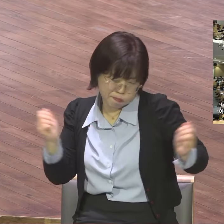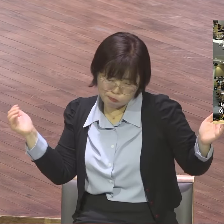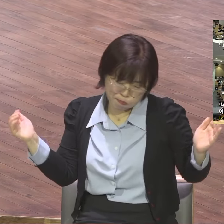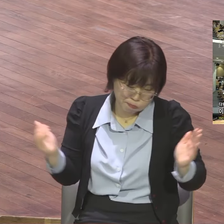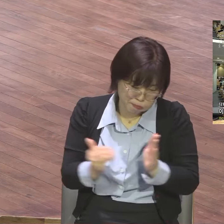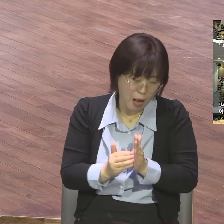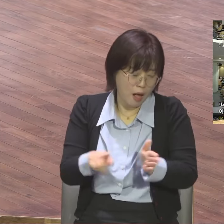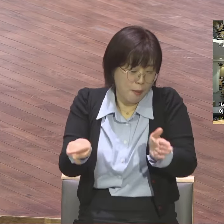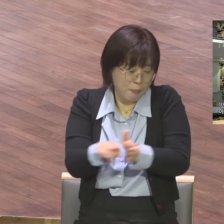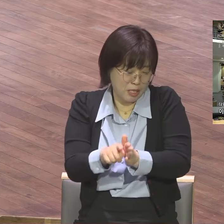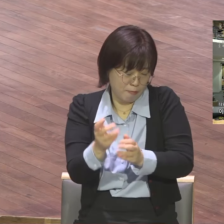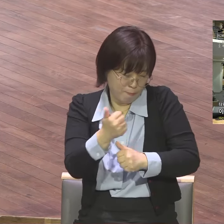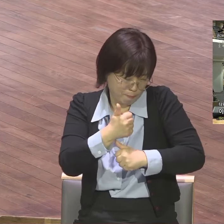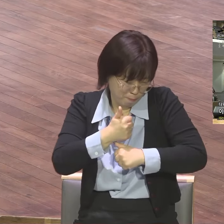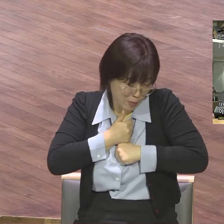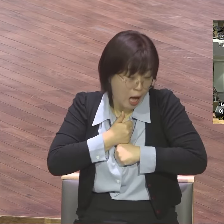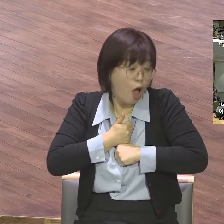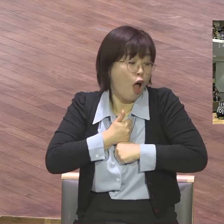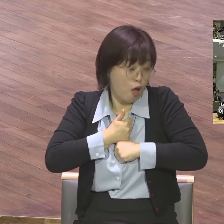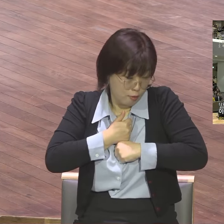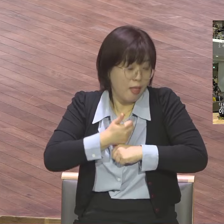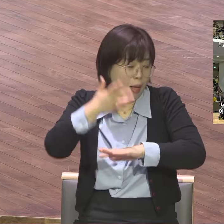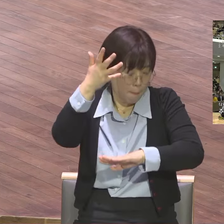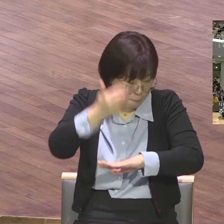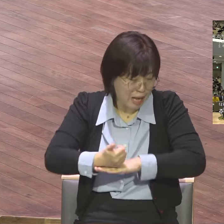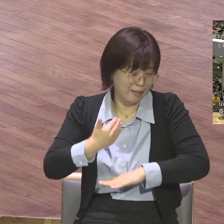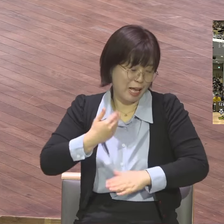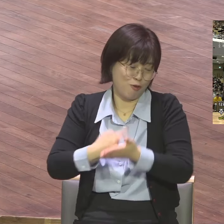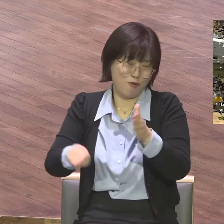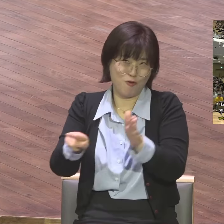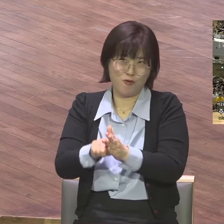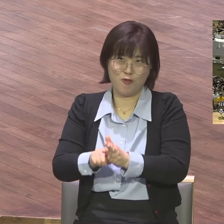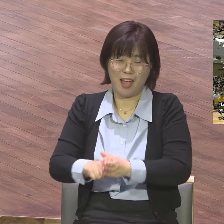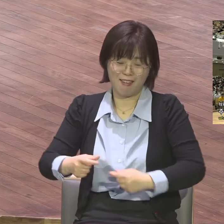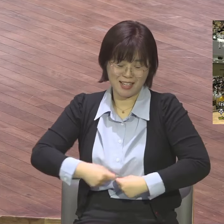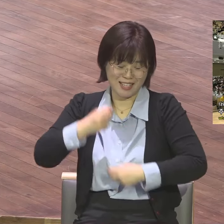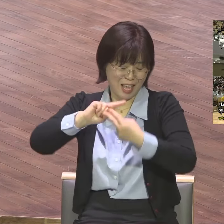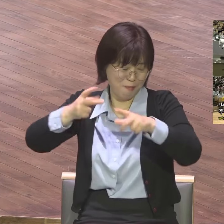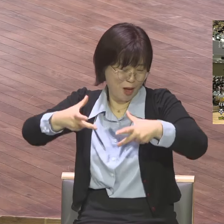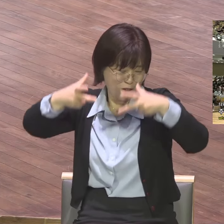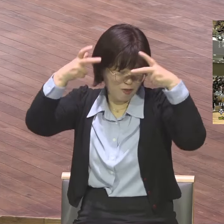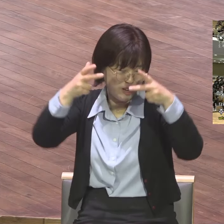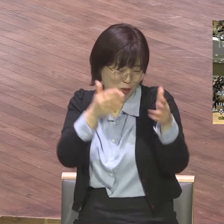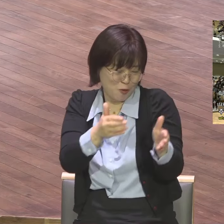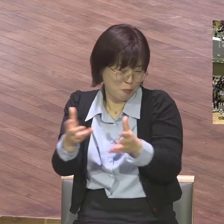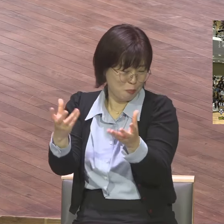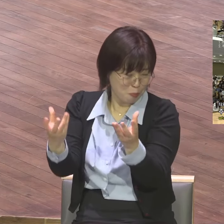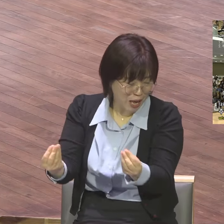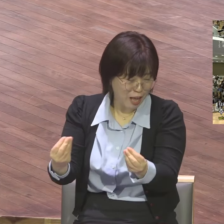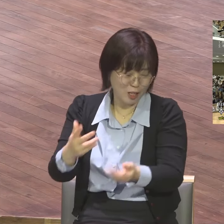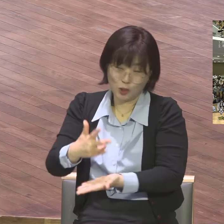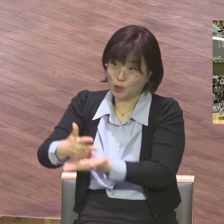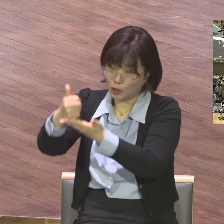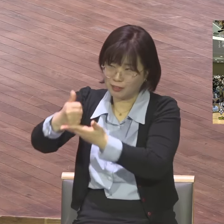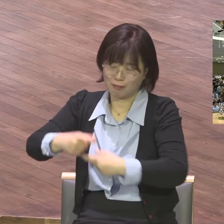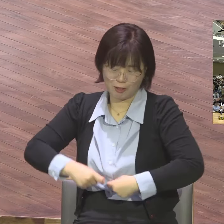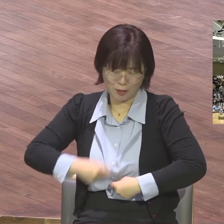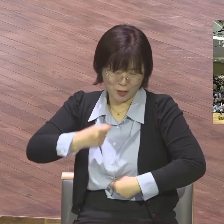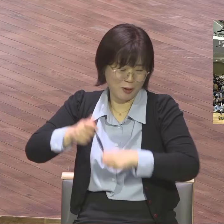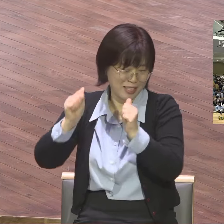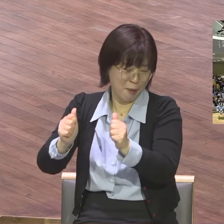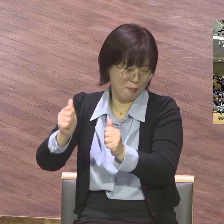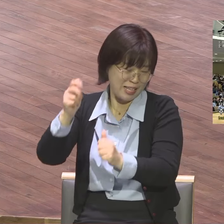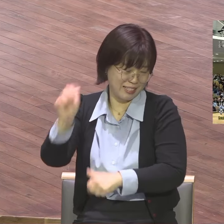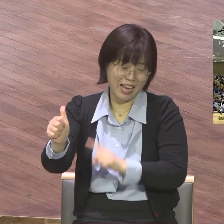지켰으니 이제 후로는 나를 위하여 의의 면류관 예비되었으므로 주 곧 의로우신 재판장이 그날에 내게 주실 것이며 내게만